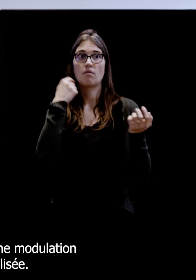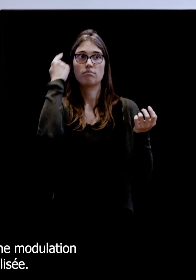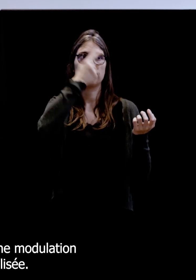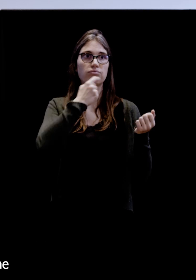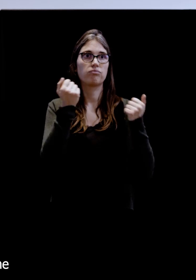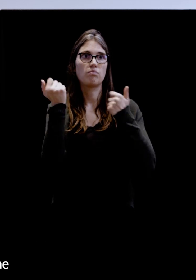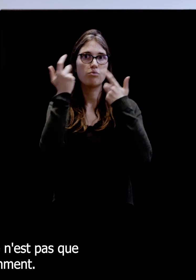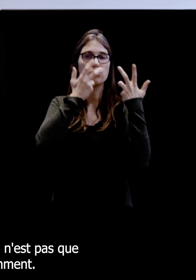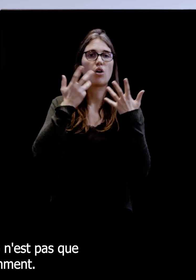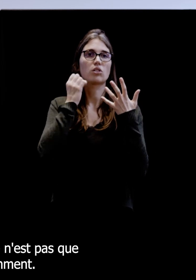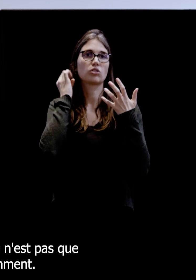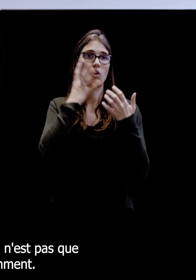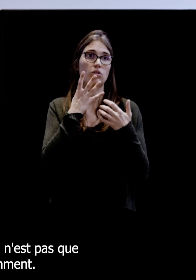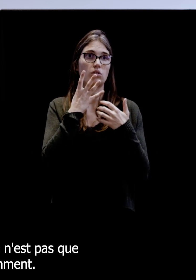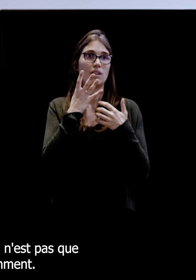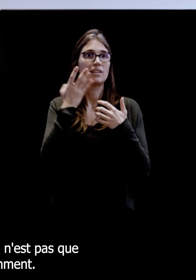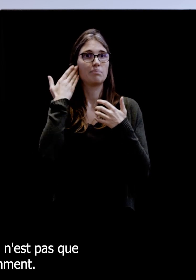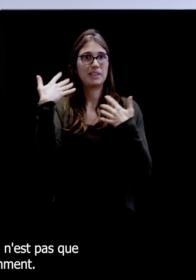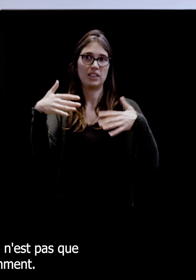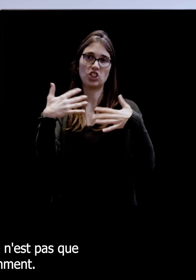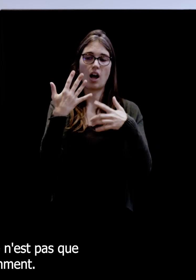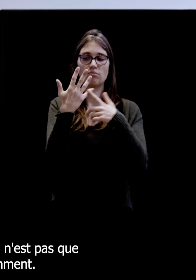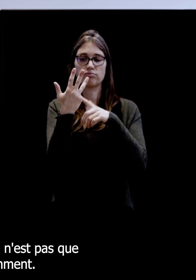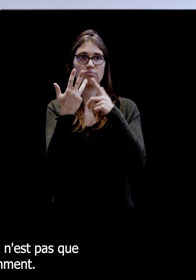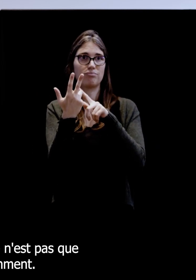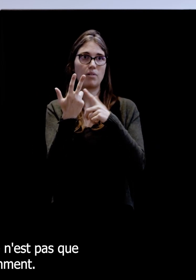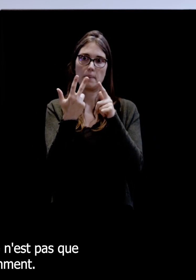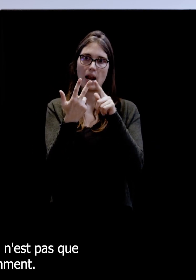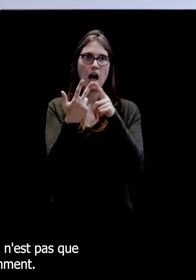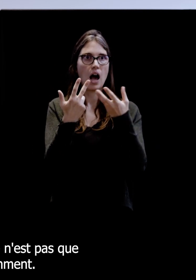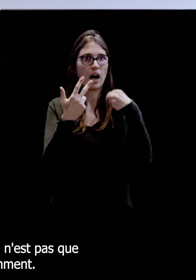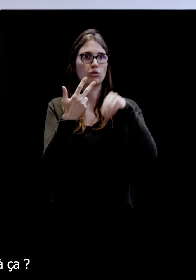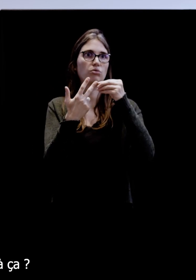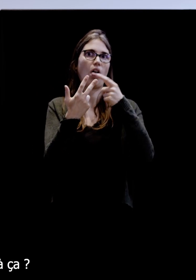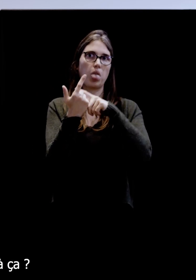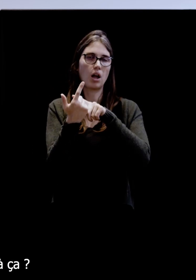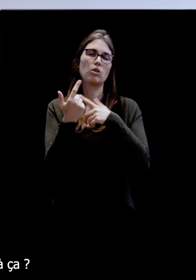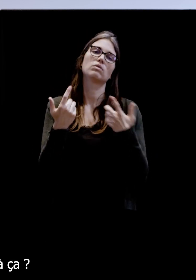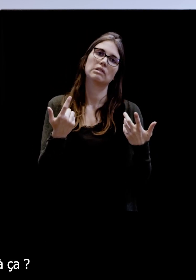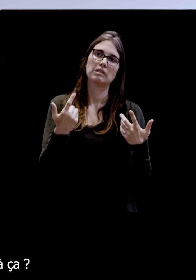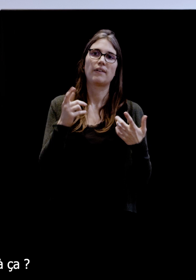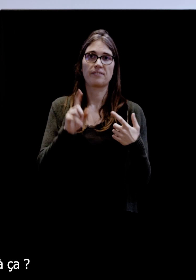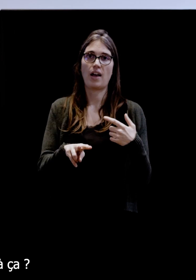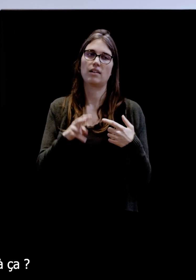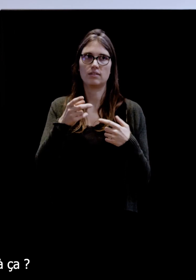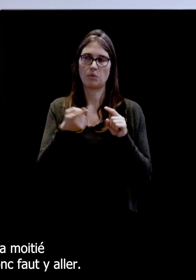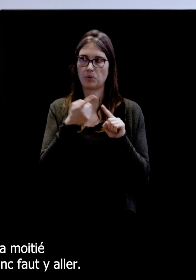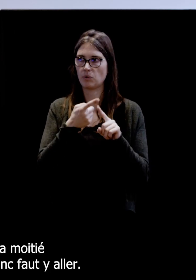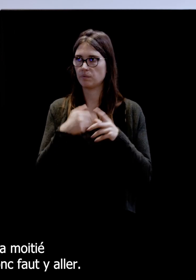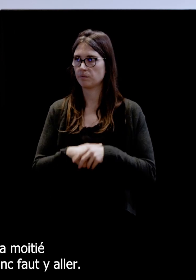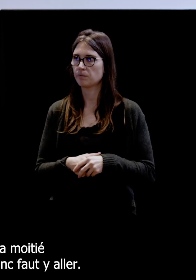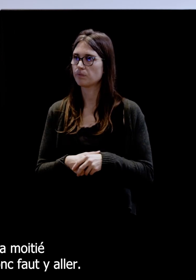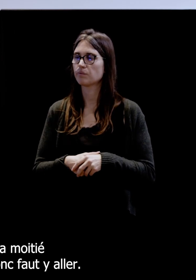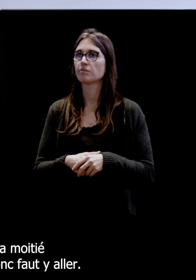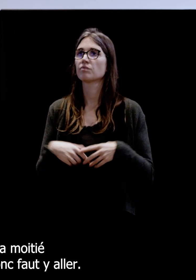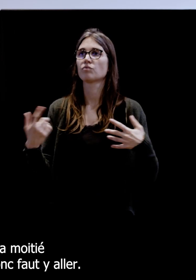multisensorielle fragilisée, c'est quand même super important parce que ce n'est pas que vision-audition, évidemment. Donc, que faire face à ça ? Il y en a quand